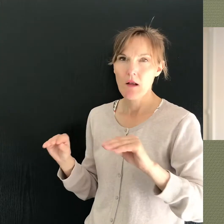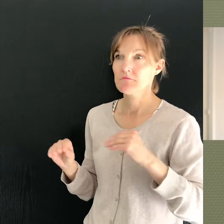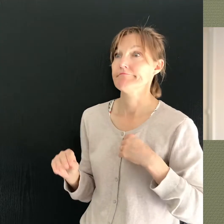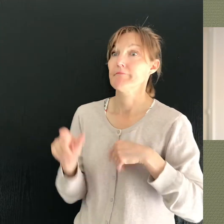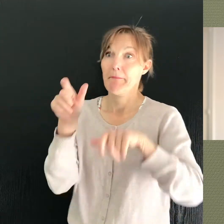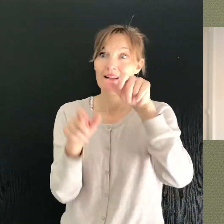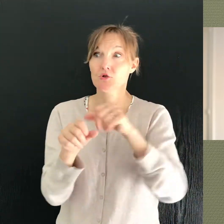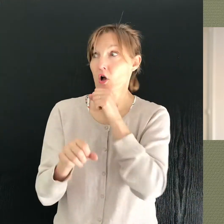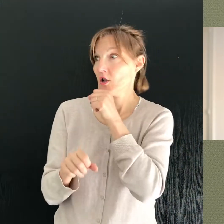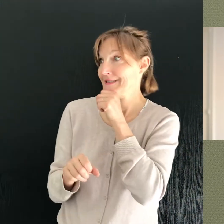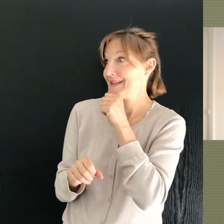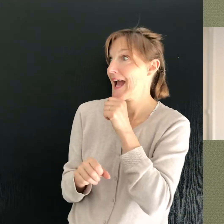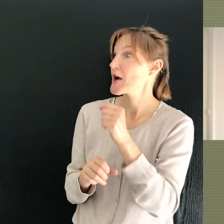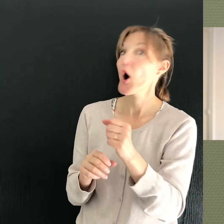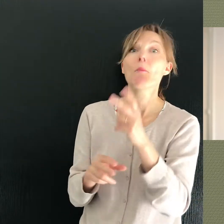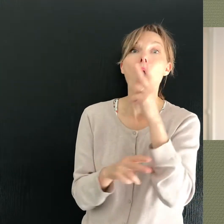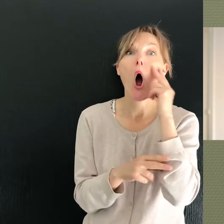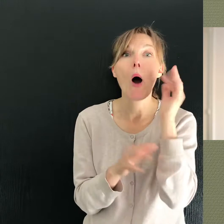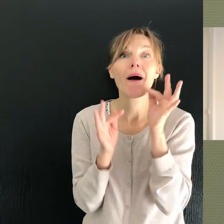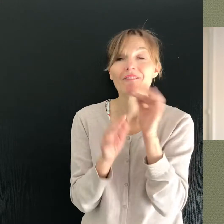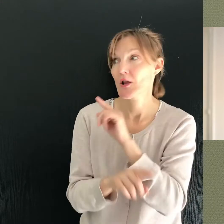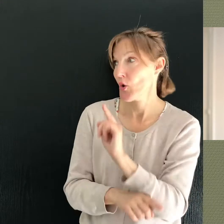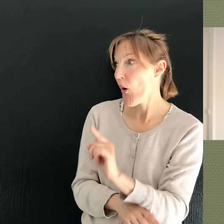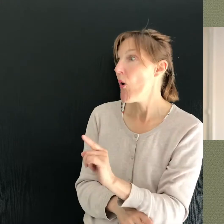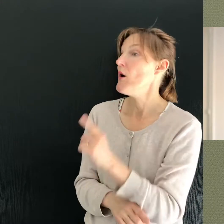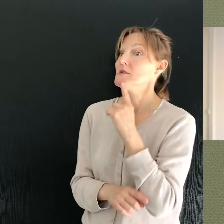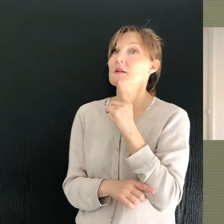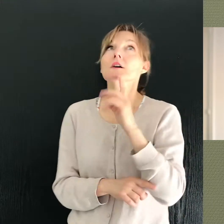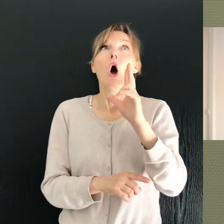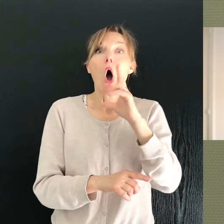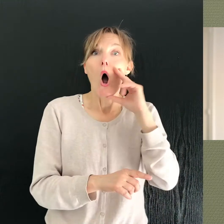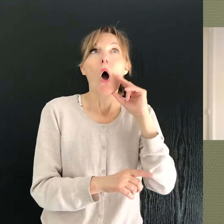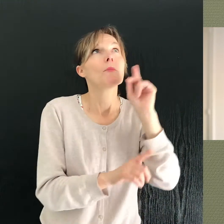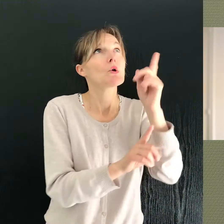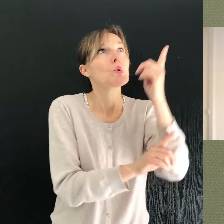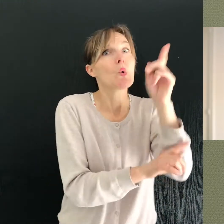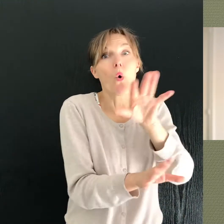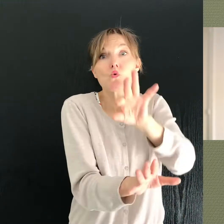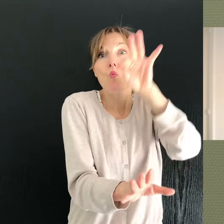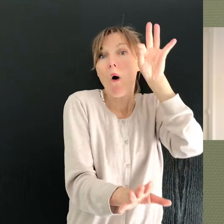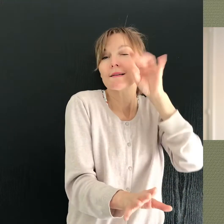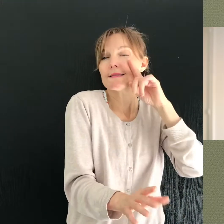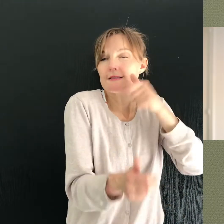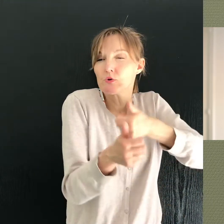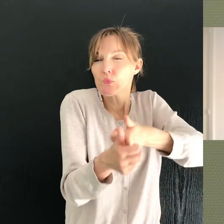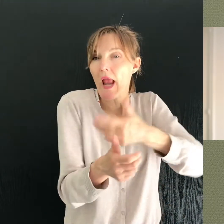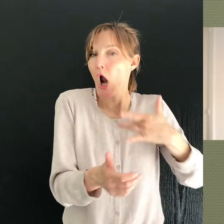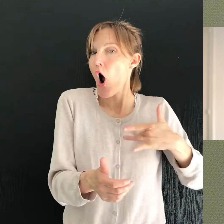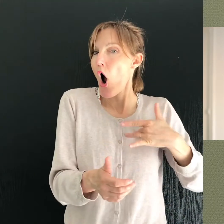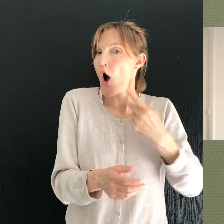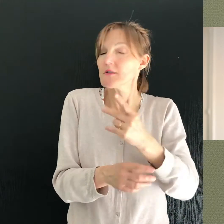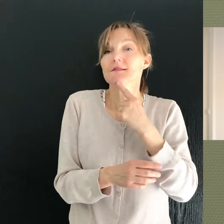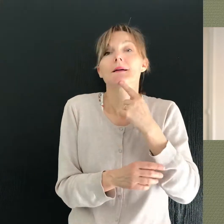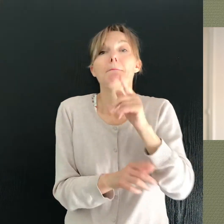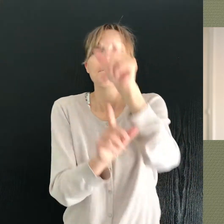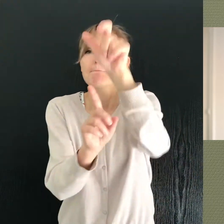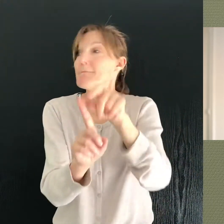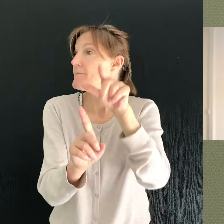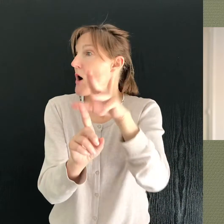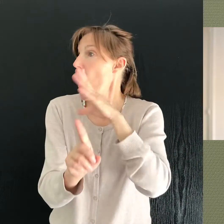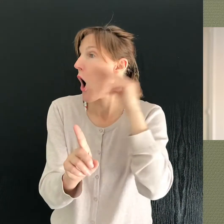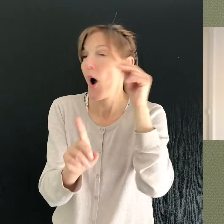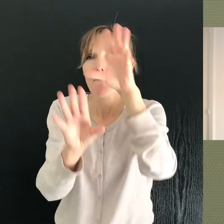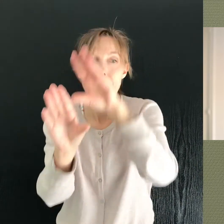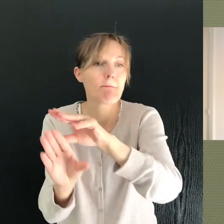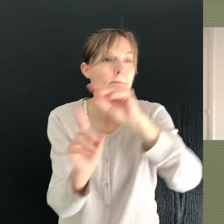hommes d'affaires. Ce sont des hommes choisis en fonction de leur cœur pour le Seigneur. Des hommes mis à part pour